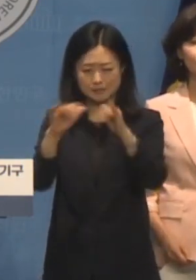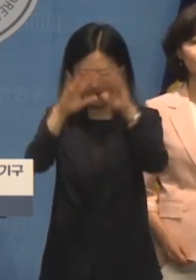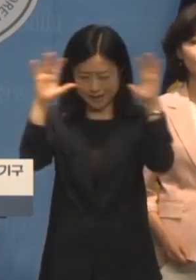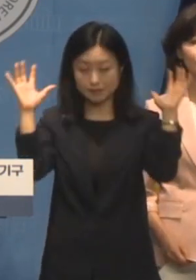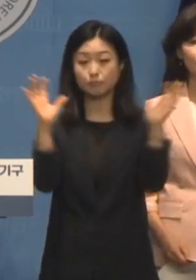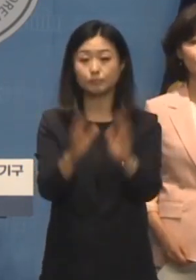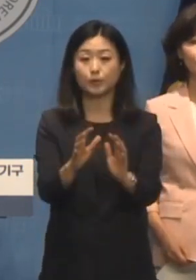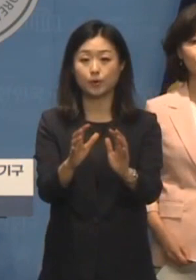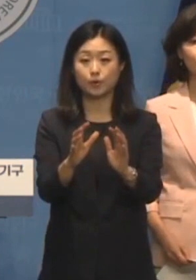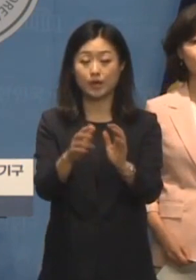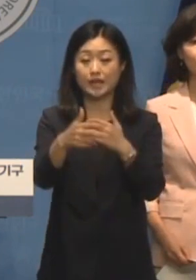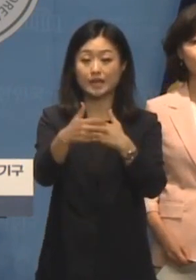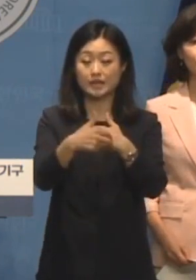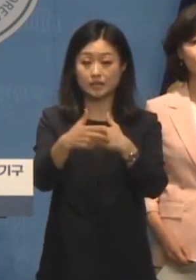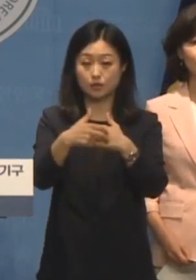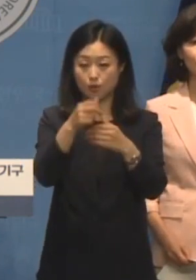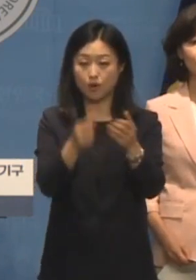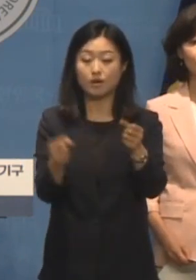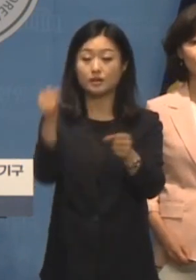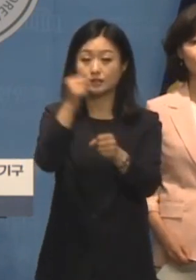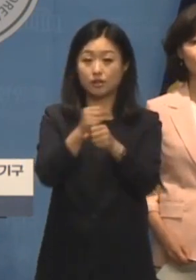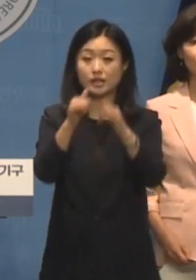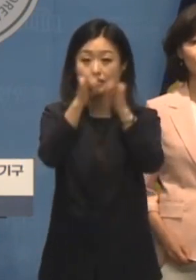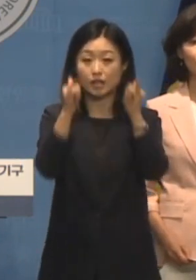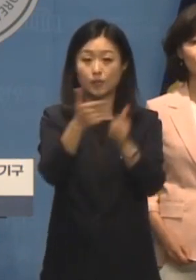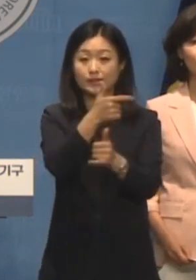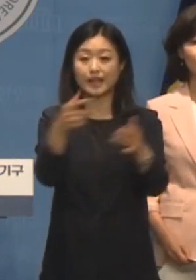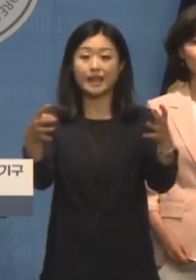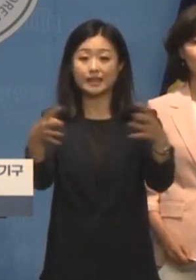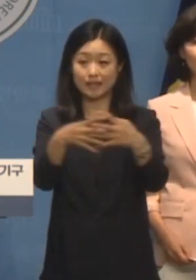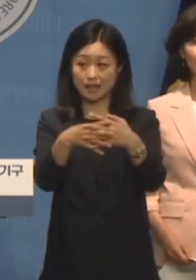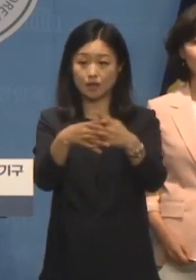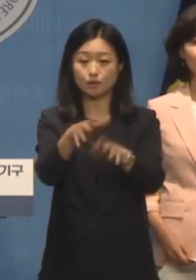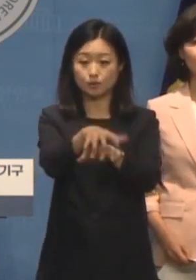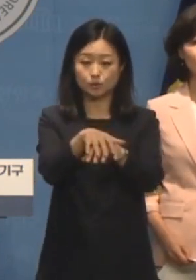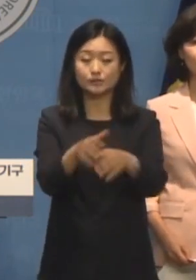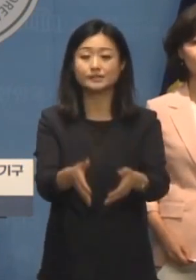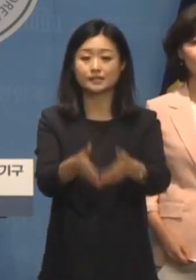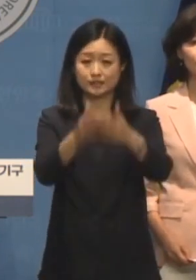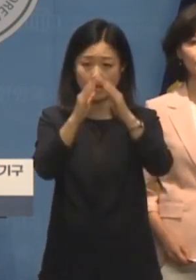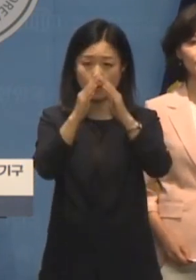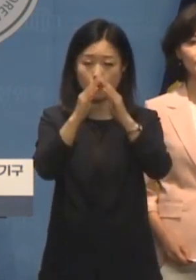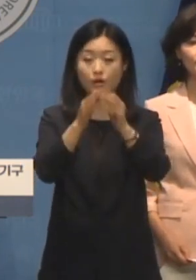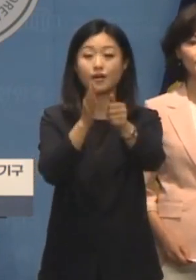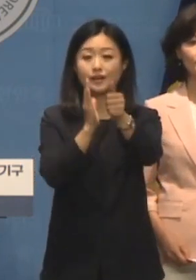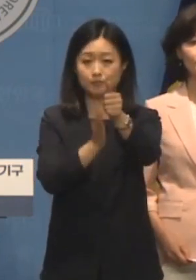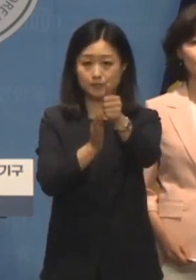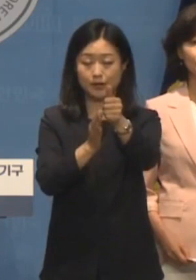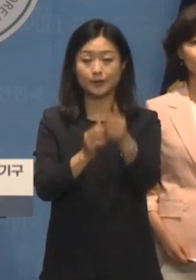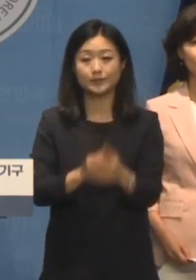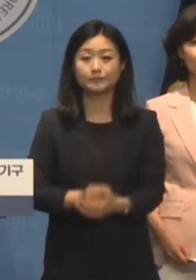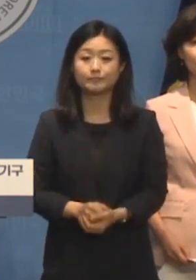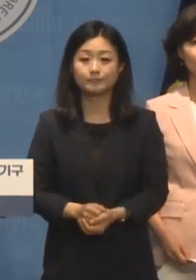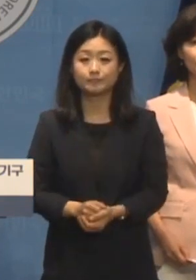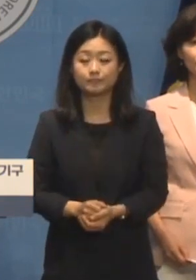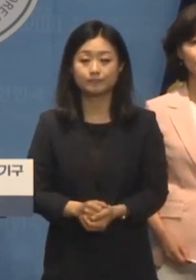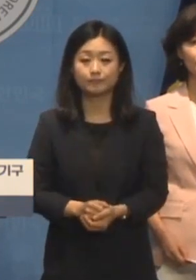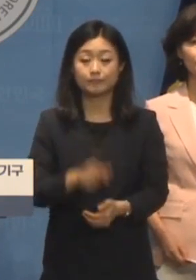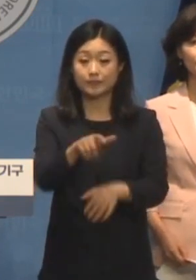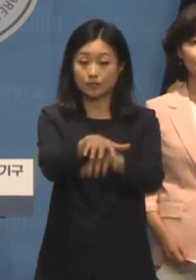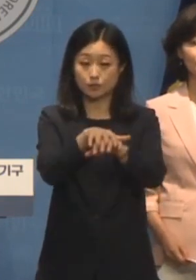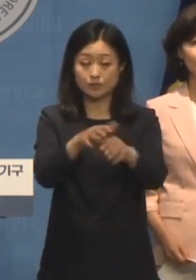참여하는 의료 정상화 사회적 대타협 기구를 시급히 국회 내에 설치해 주십시오이